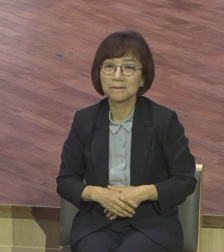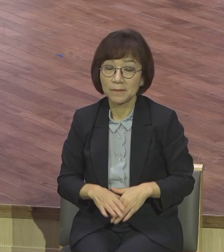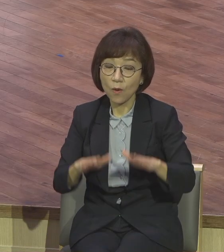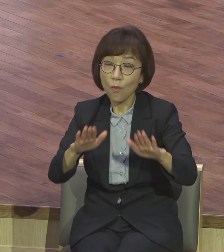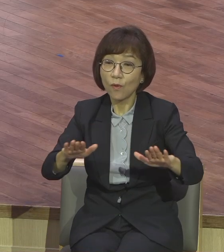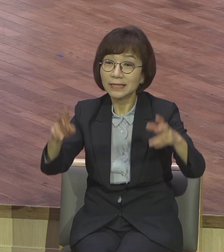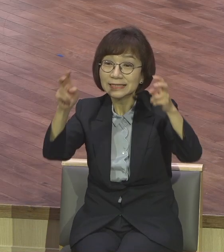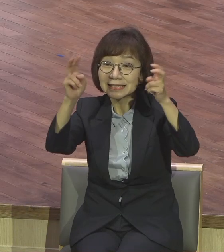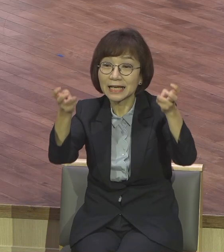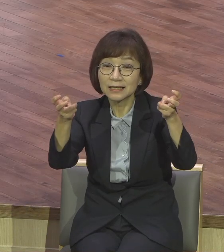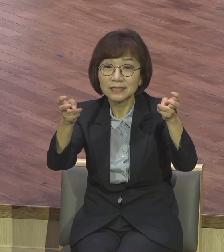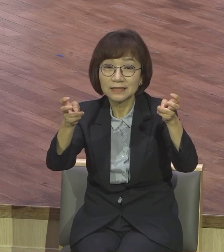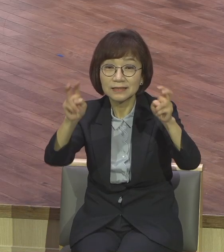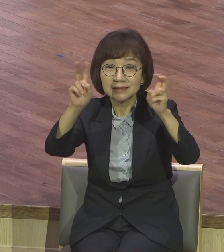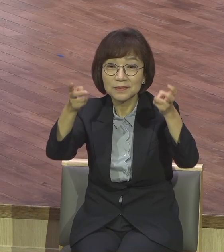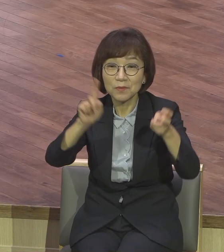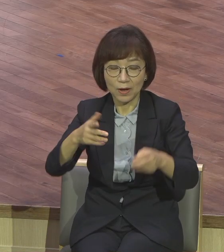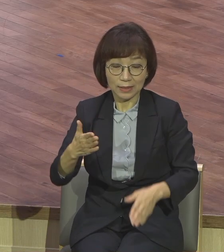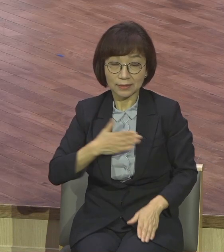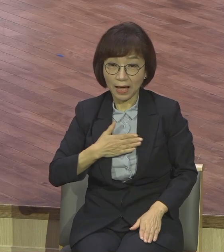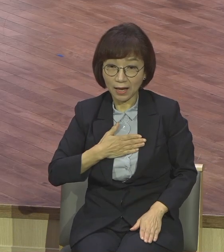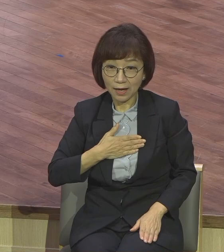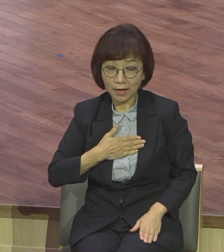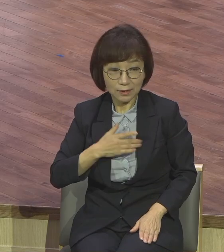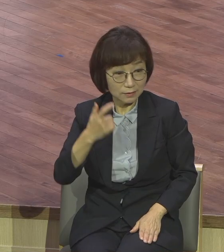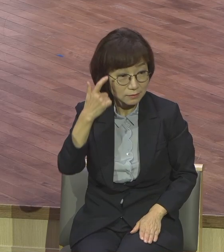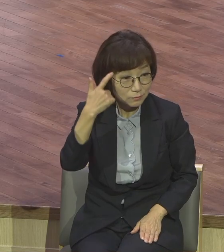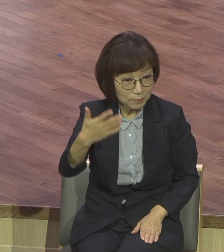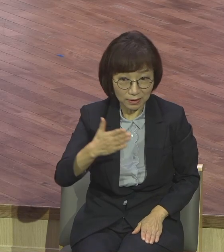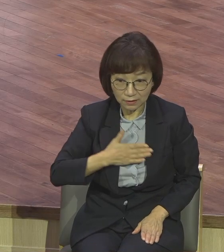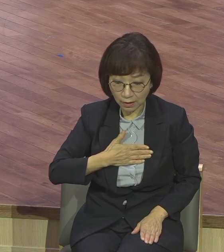오늘 제목이 뭐예요? 나는 복음 체질인가?